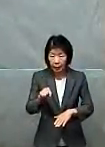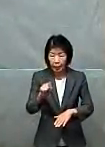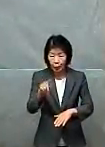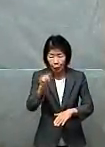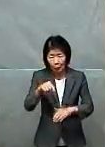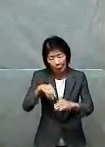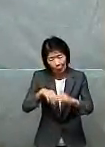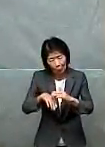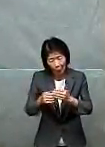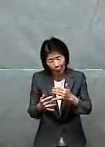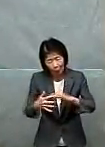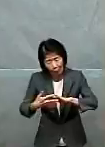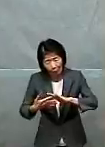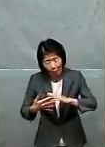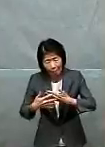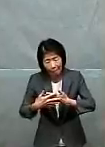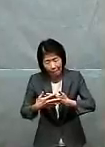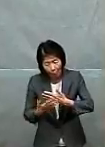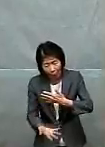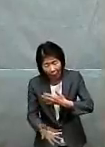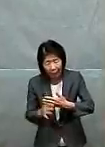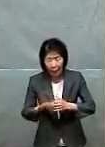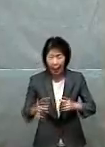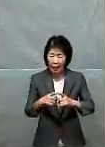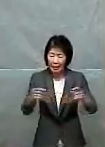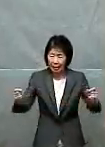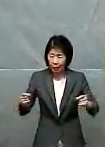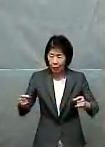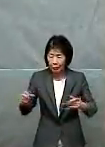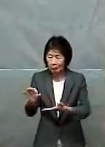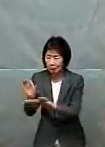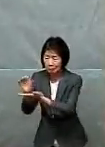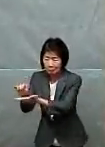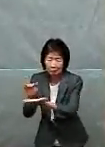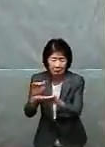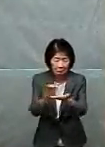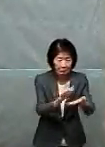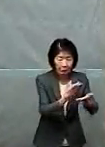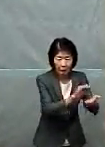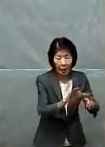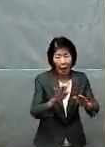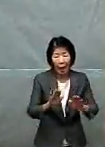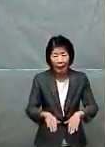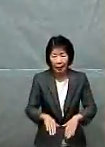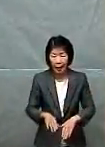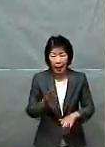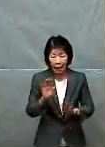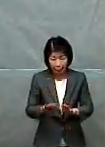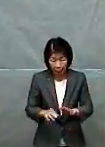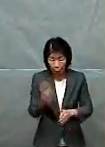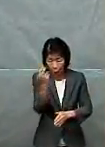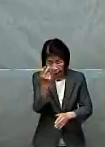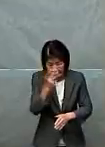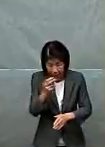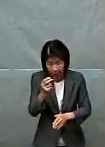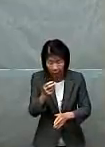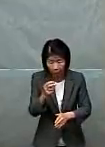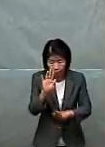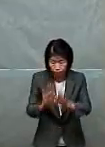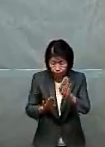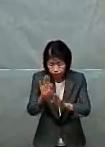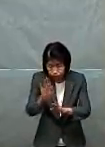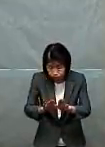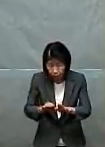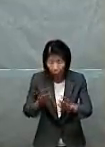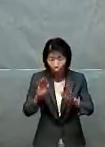けてというか、そういう形で全国に出荷されたということで、まあ、現在 の、まあ、その検査体制と今回どの点